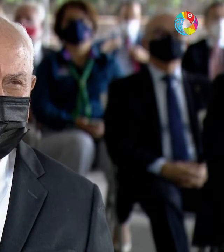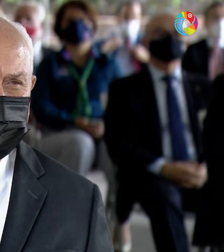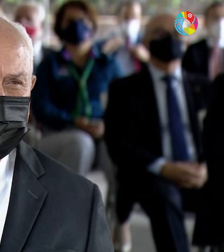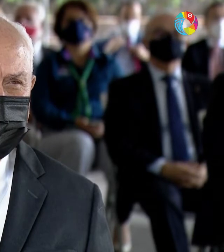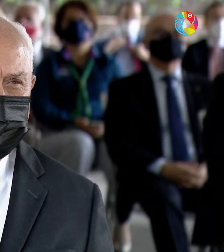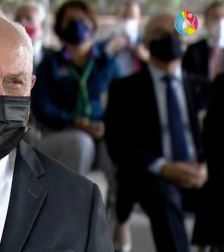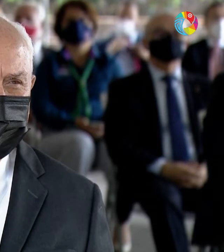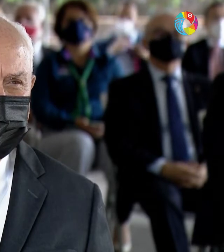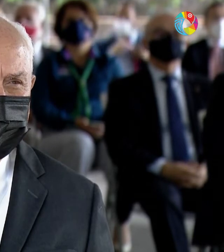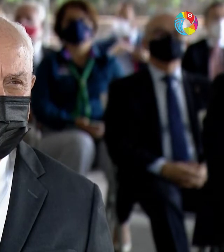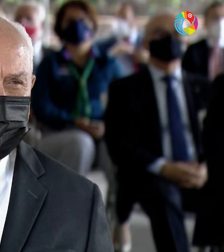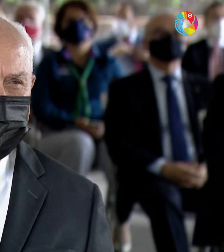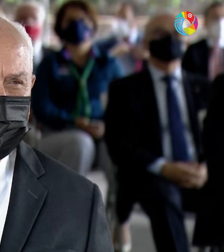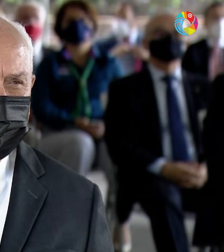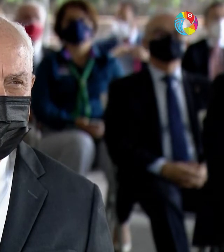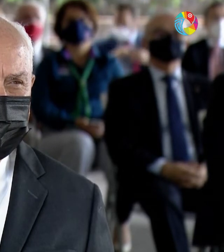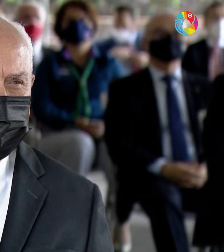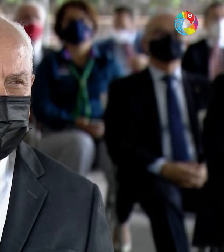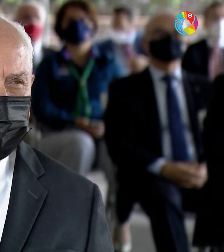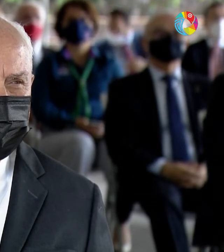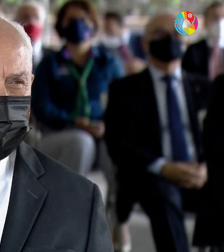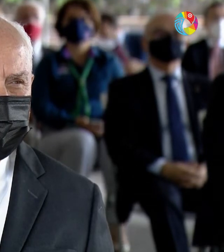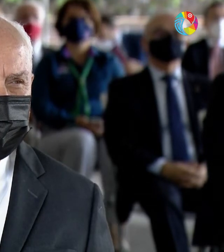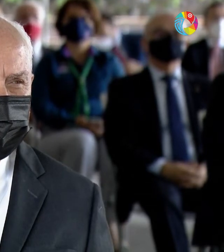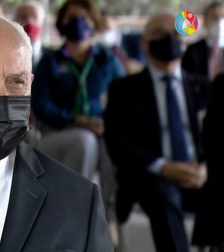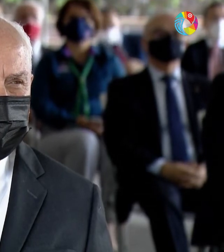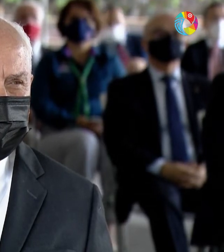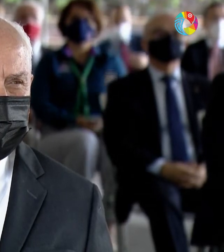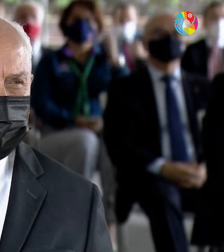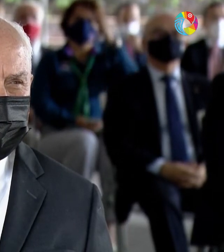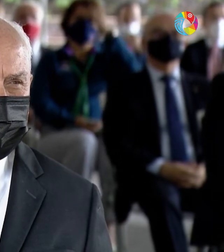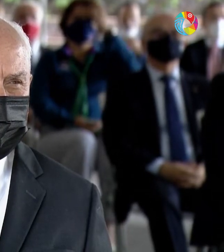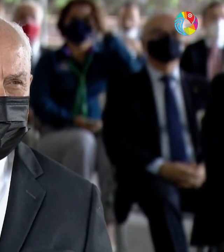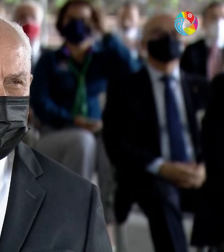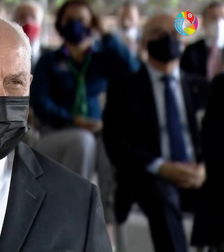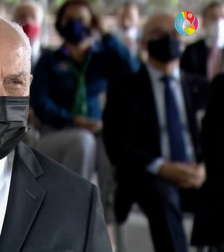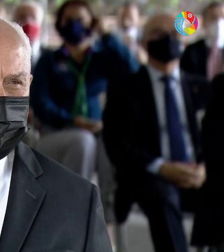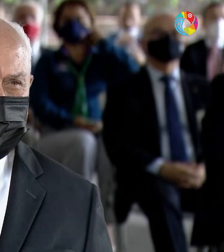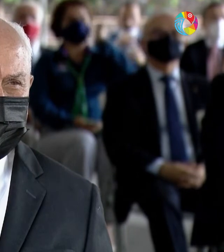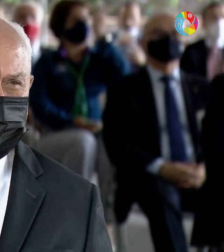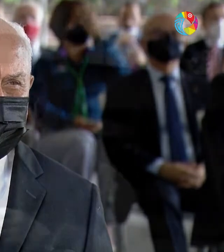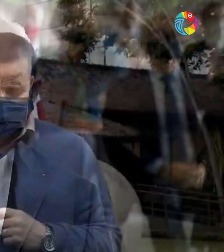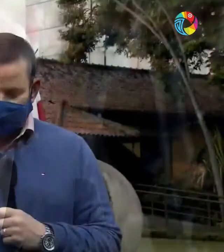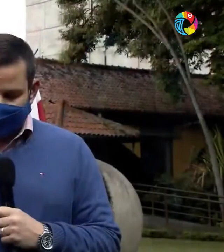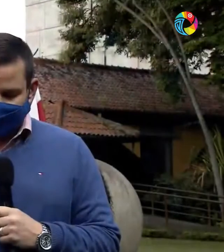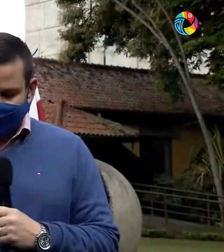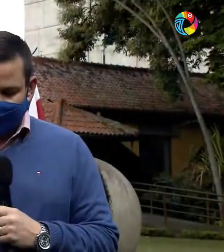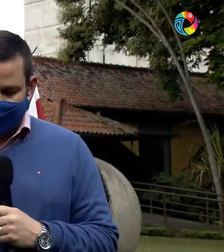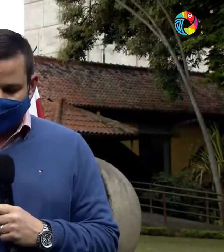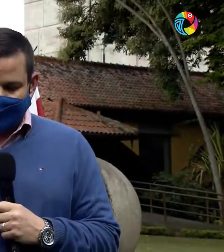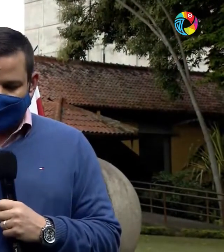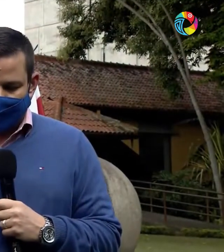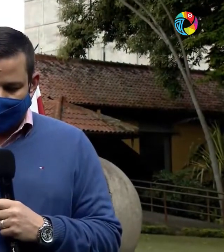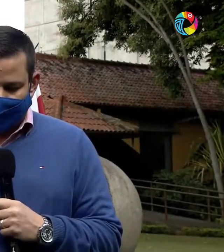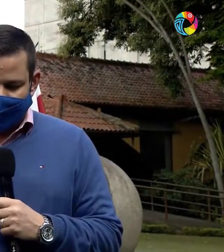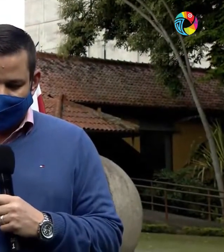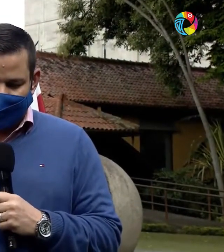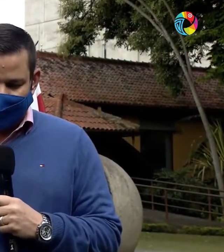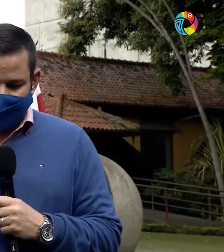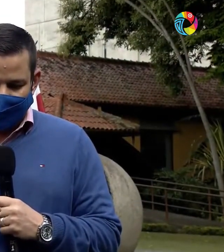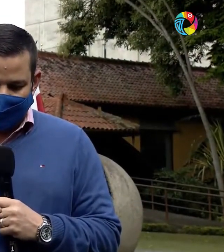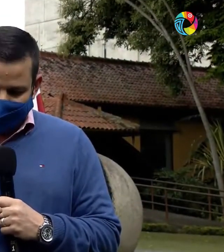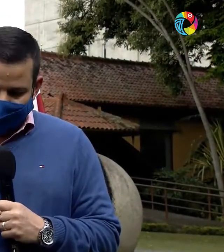año se celebró el 29 de noviembre, unos días antes, debido a la situación que se ha presentado por